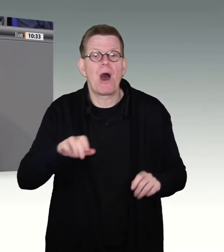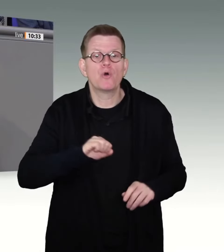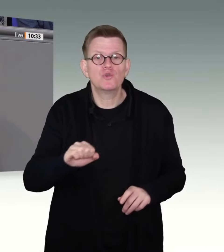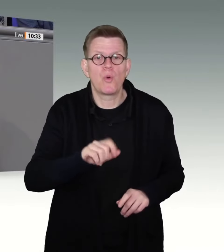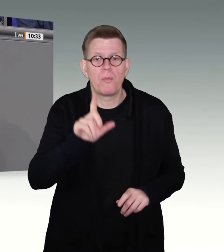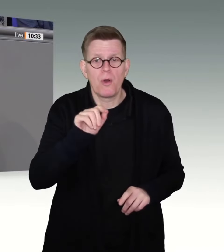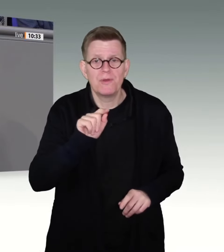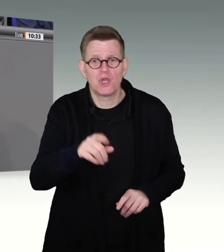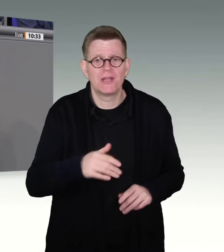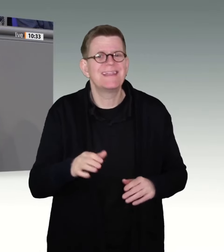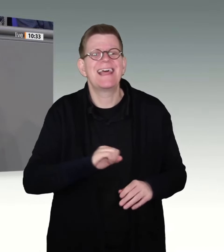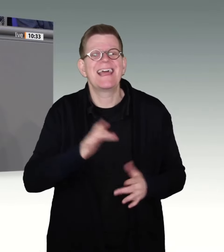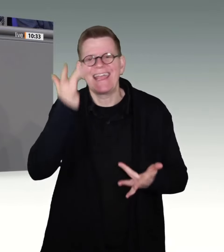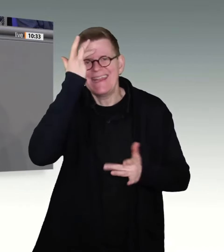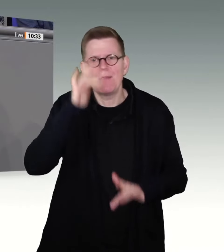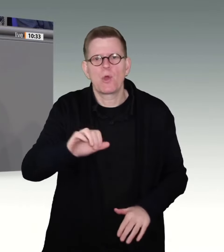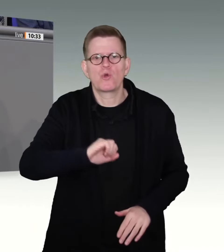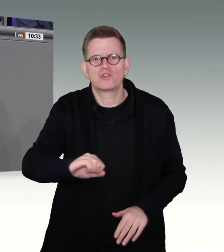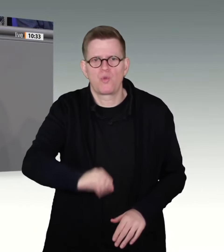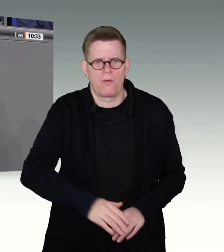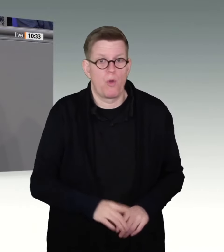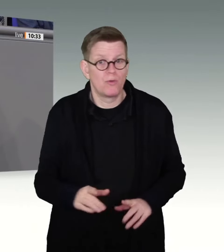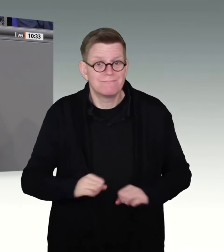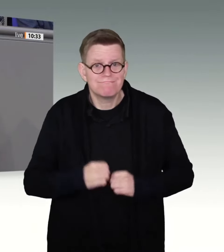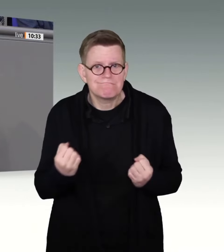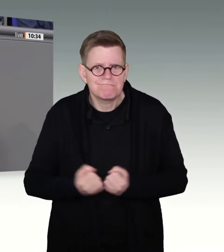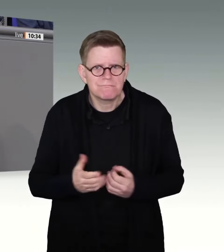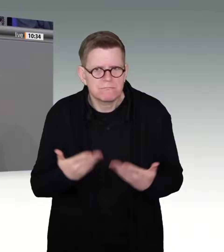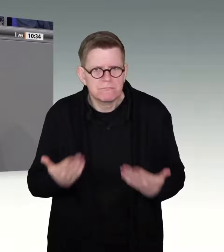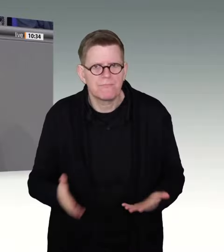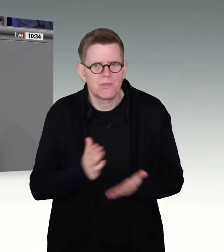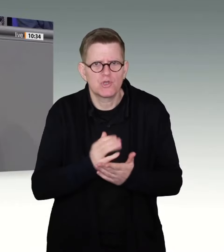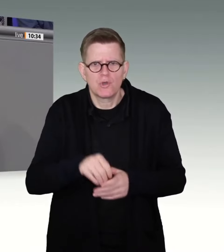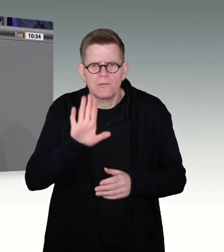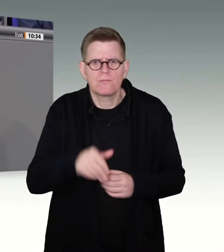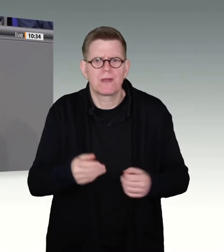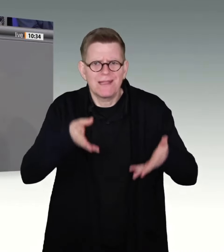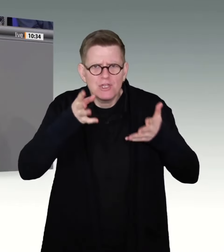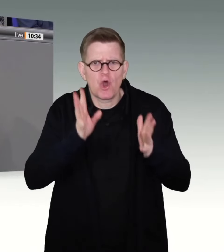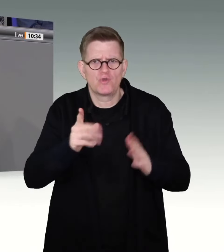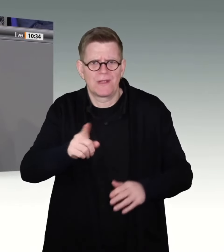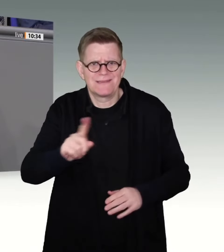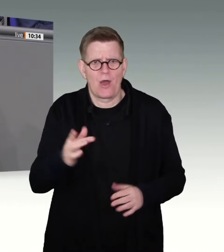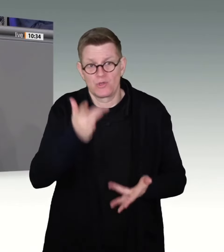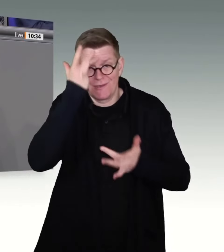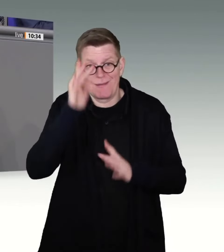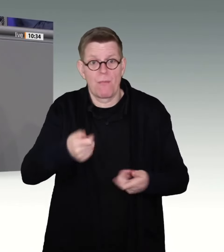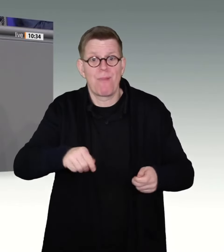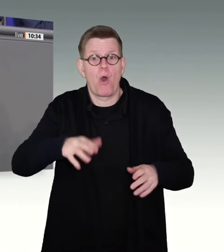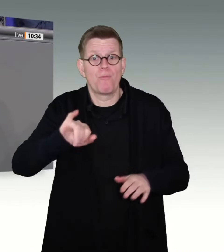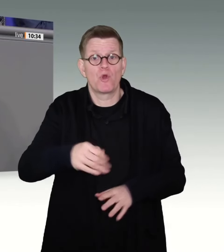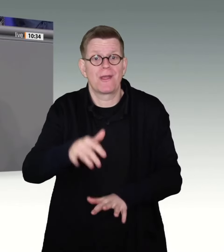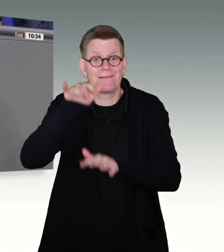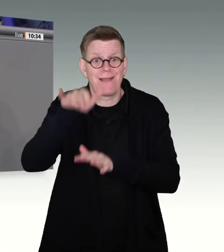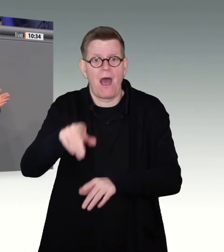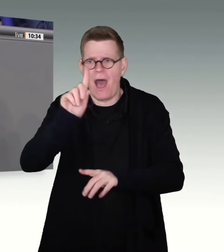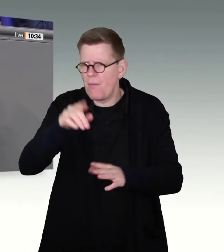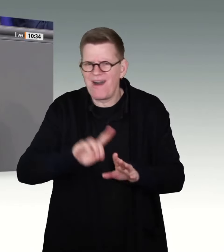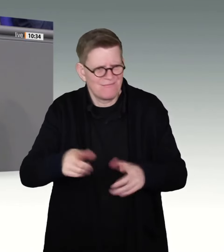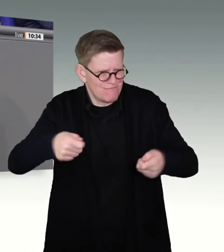ist ein tatsächliches Problem, dem wir uns widmen müssen und nicht noch mehr Bauüberhänge produzieren und nicht Satellitenstädte.